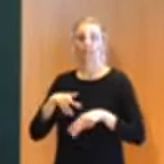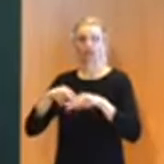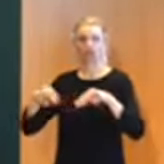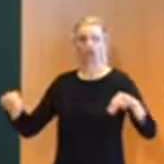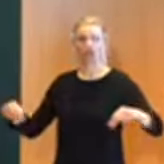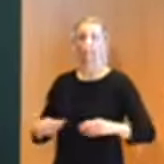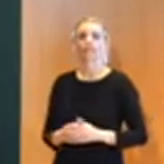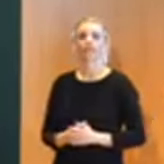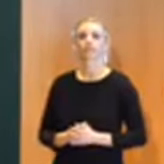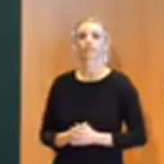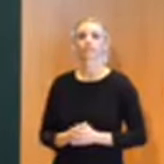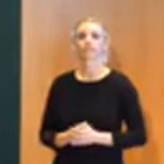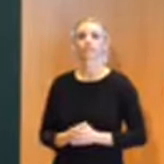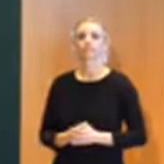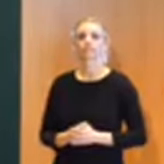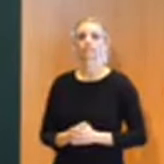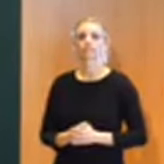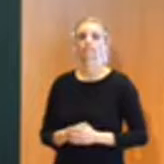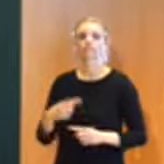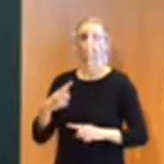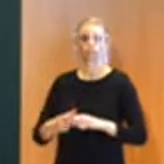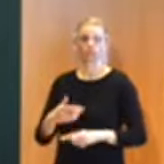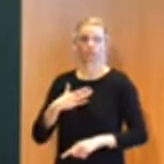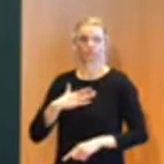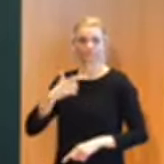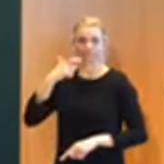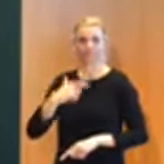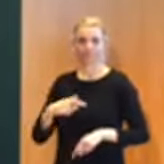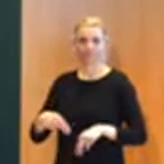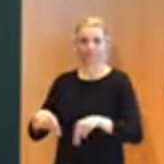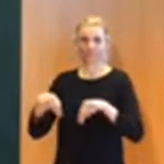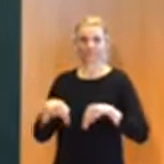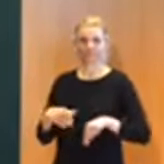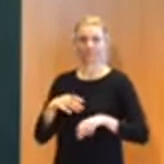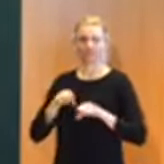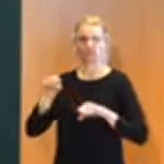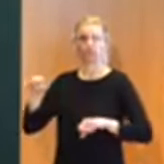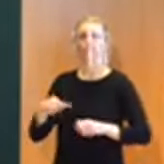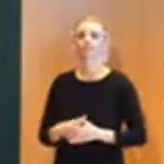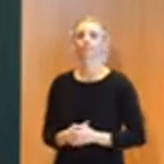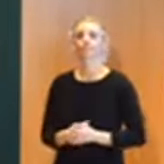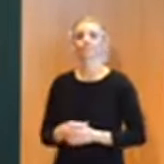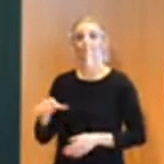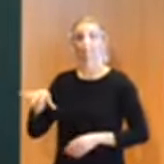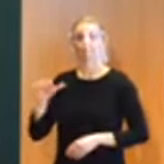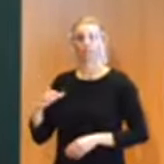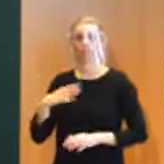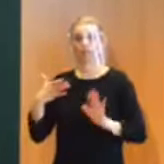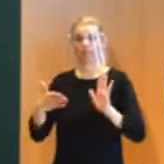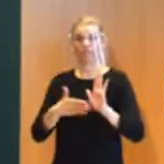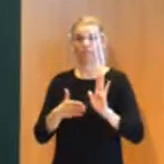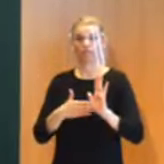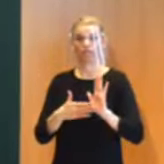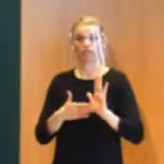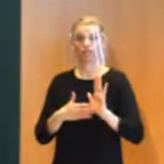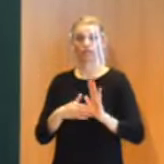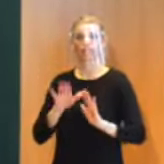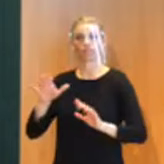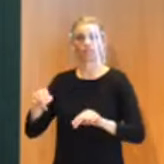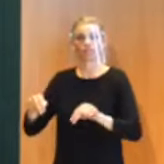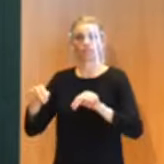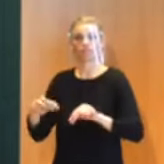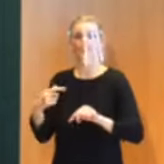Kolíkovej a mňa. Aby sme Igorovi Matovičovi jeho odchod